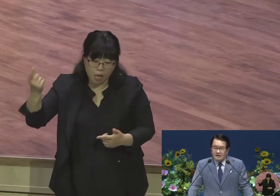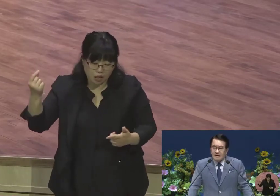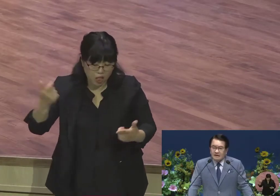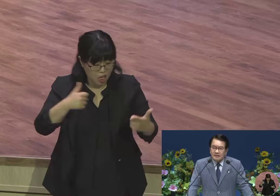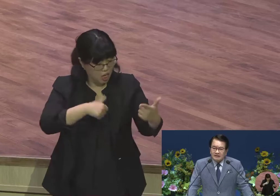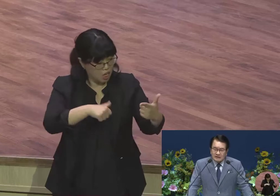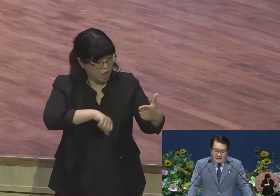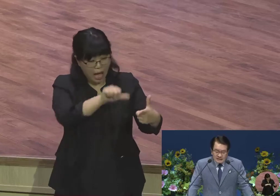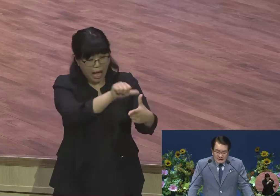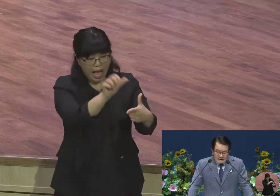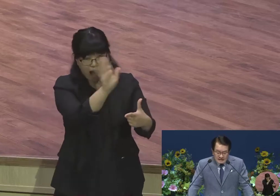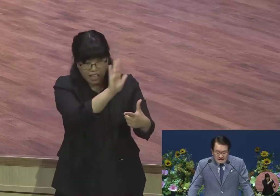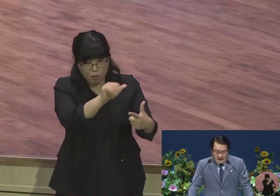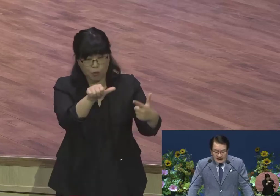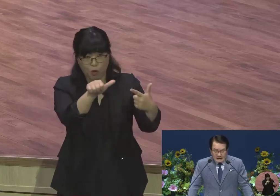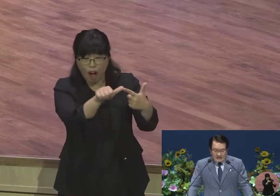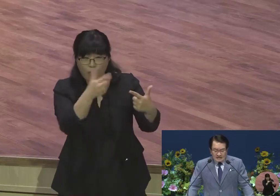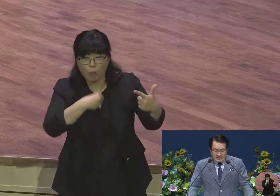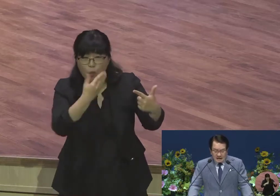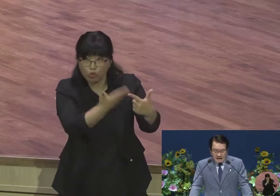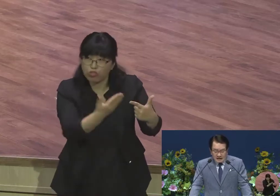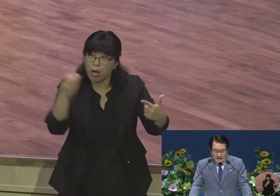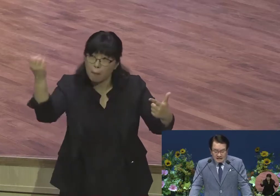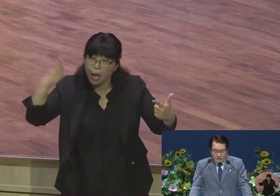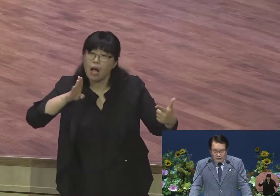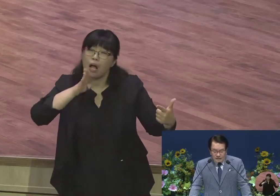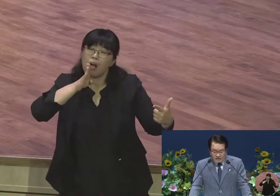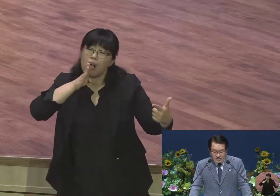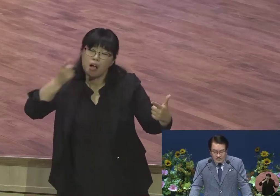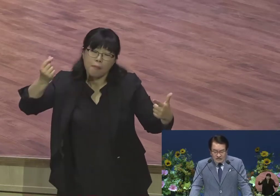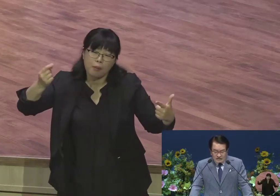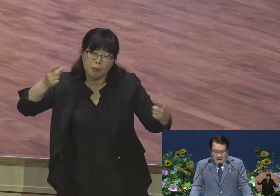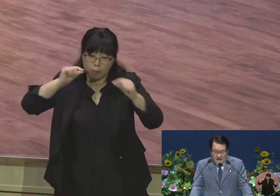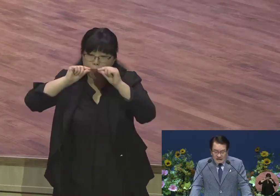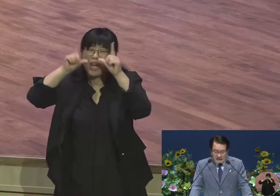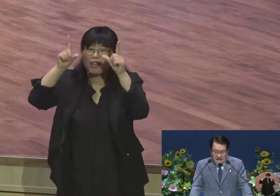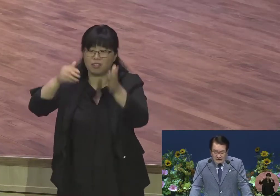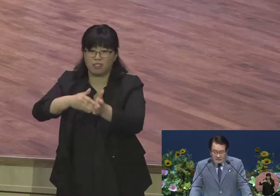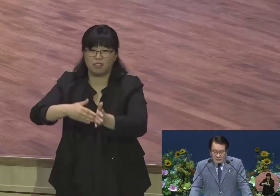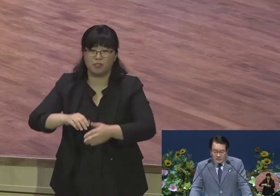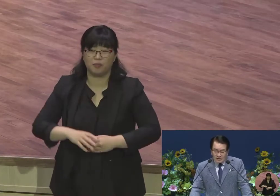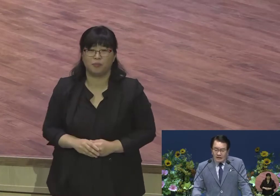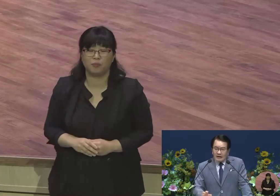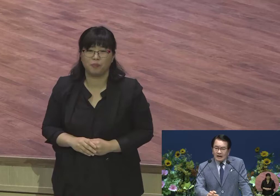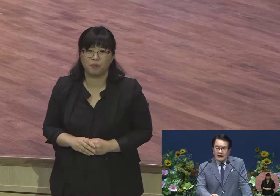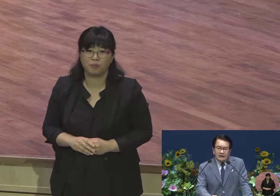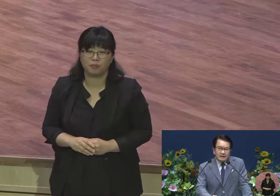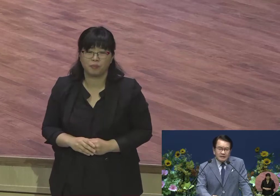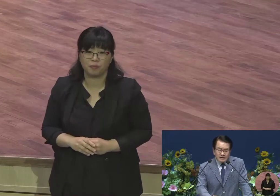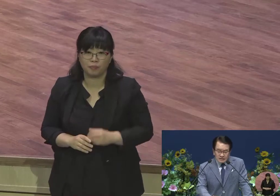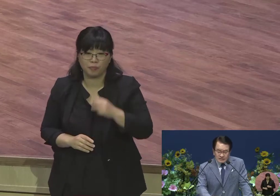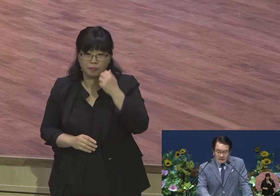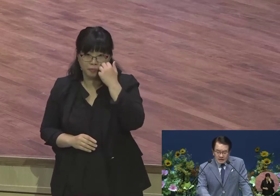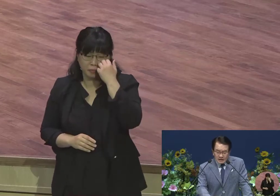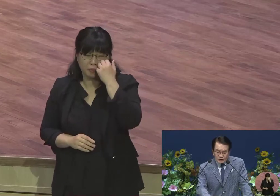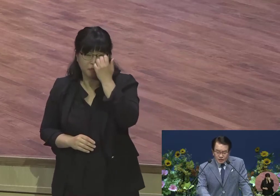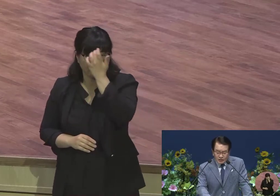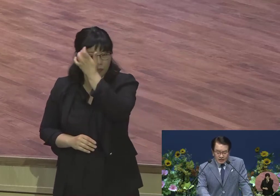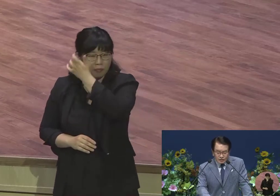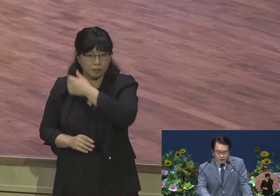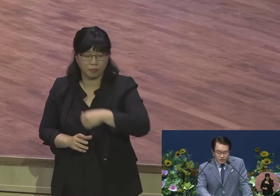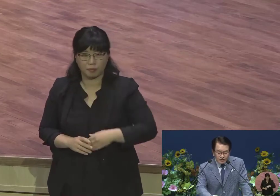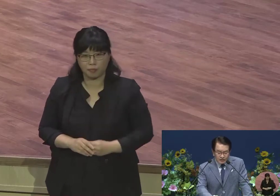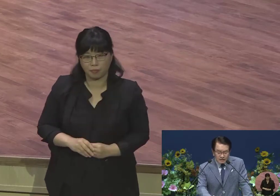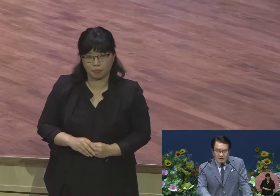아스피크가 이래 말했어요 이때가 이삭의 육신적 자아가 깨어지고 하나님의 뜻을